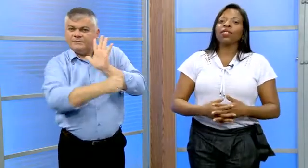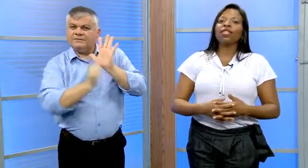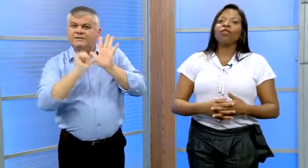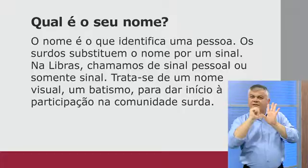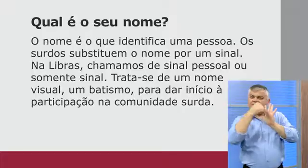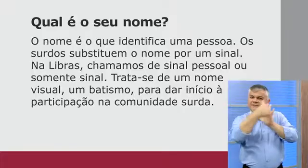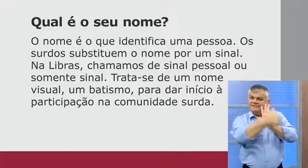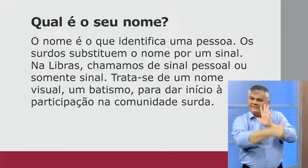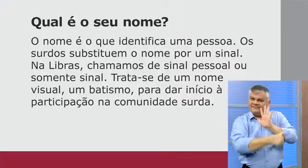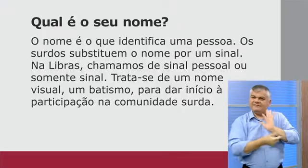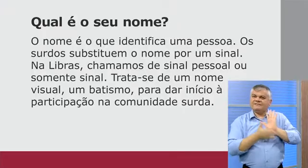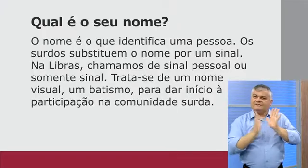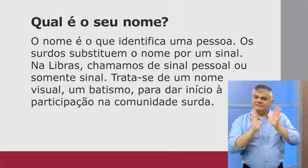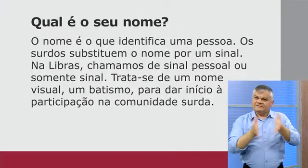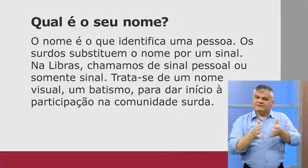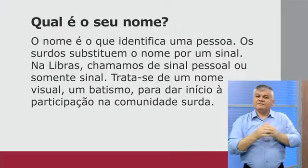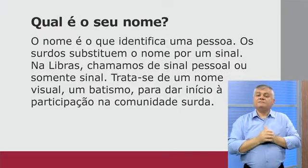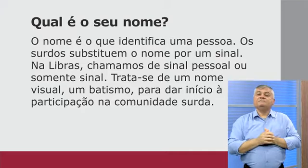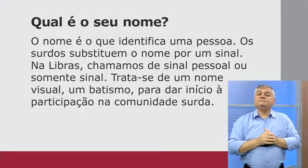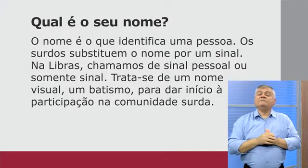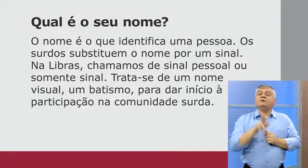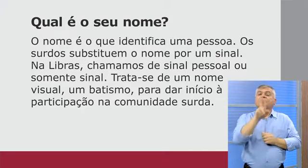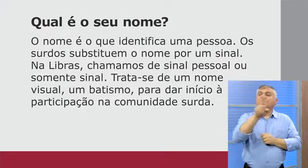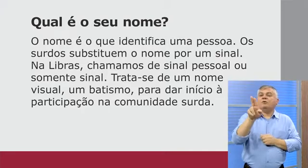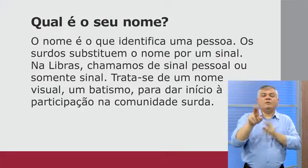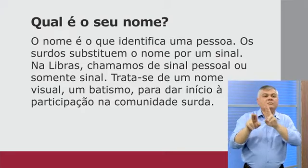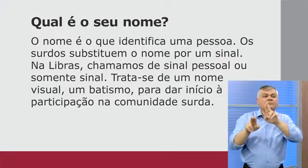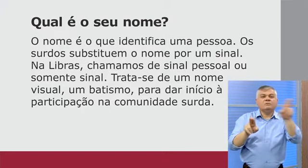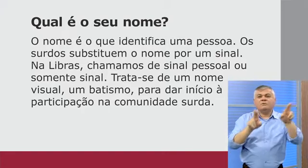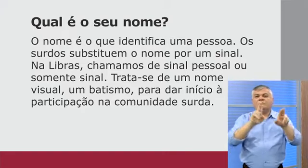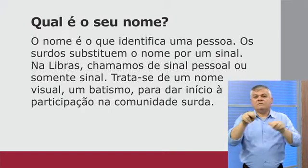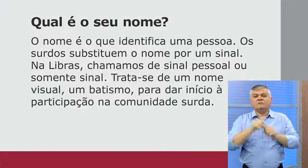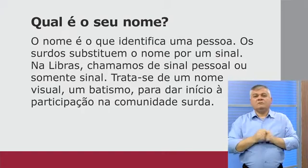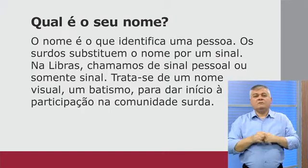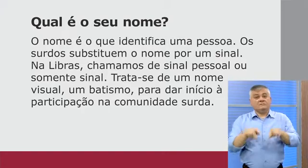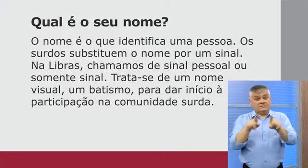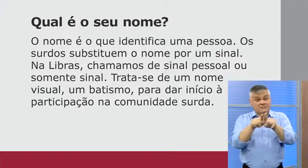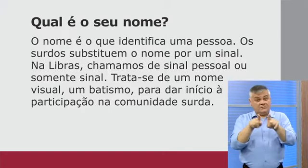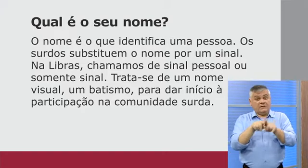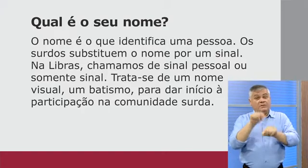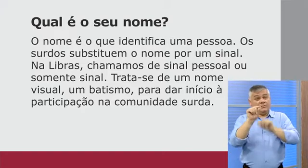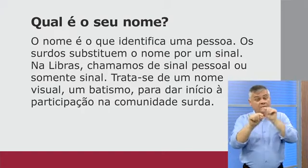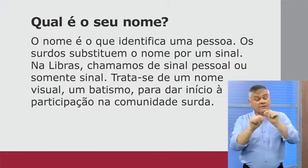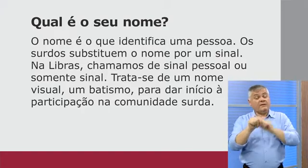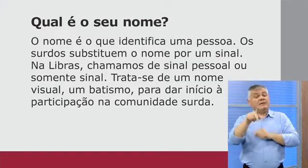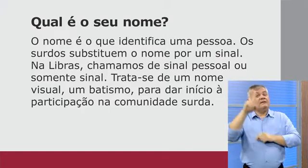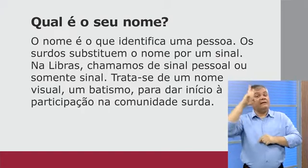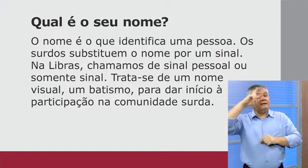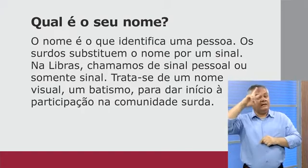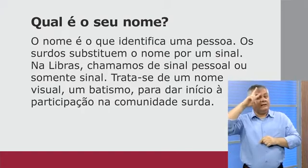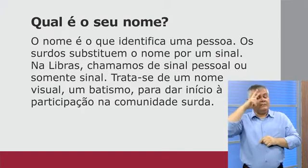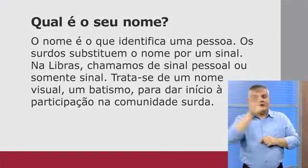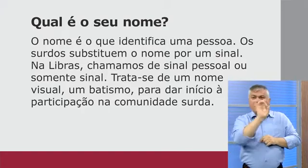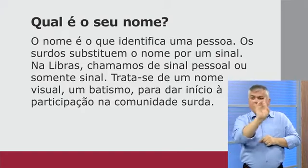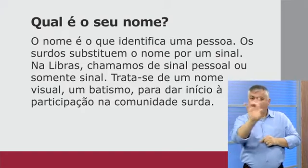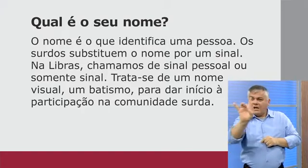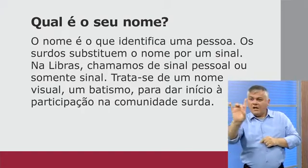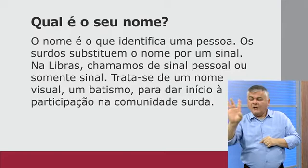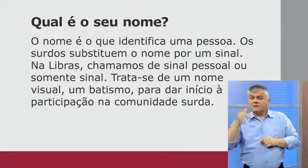aí com vocês, dos nomes. E estejam também aí lembrando que cada pessoa ele é